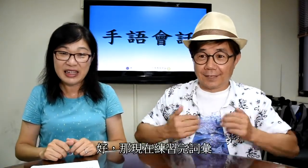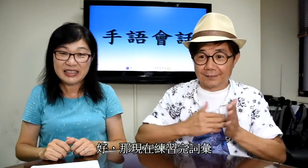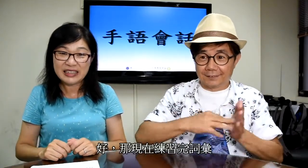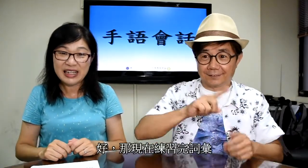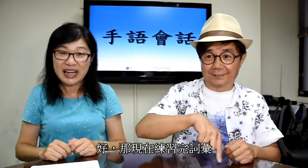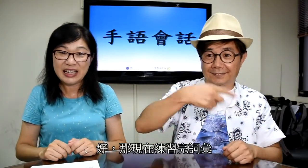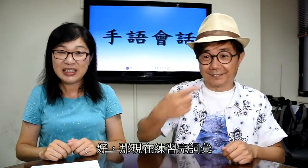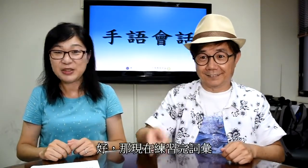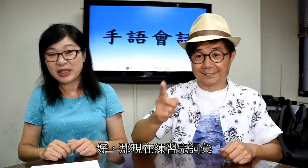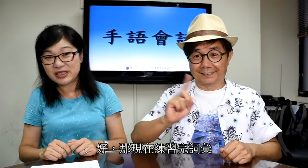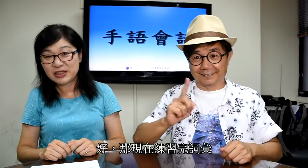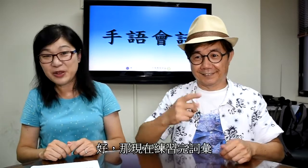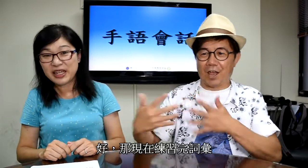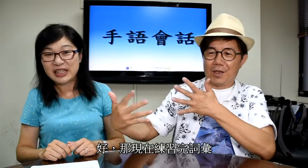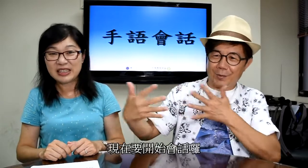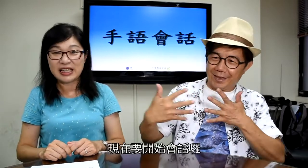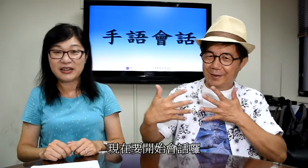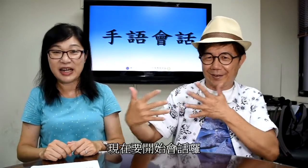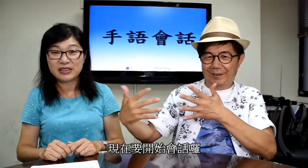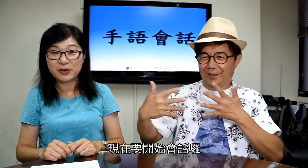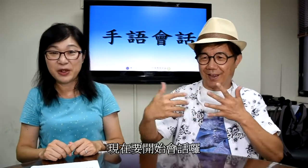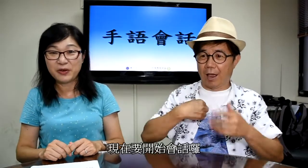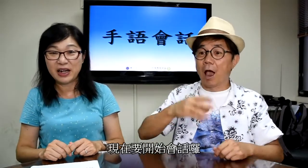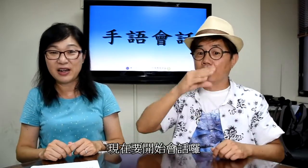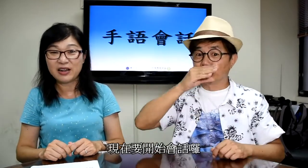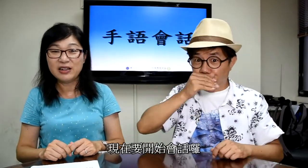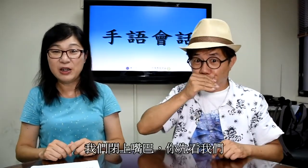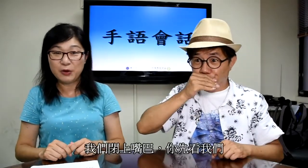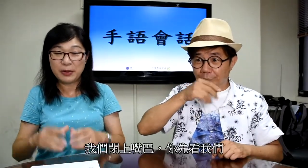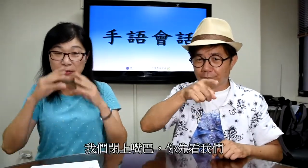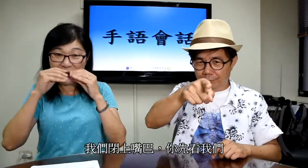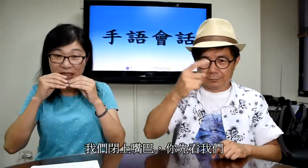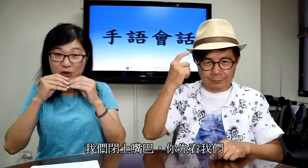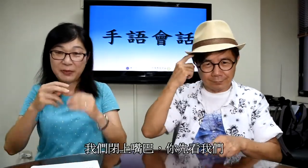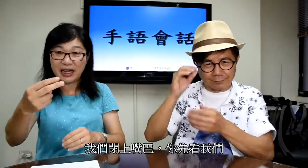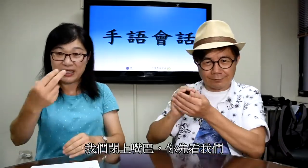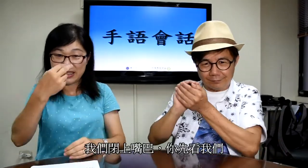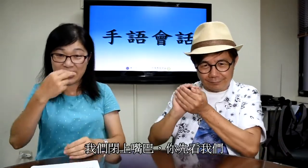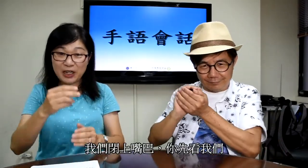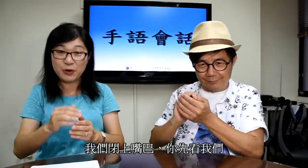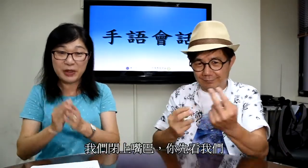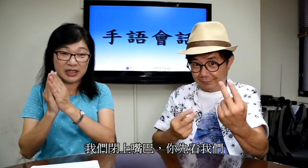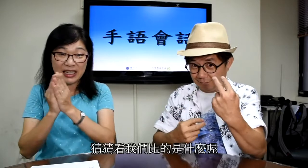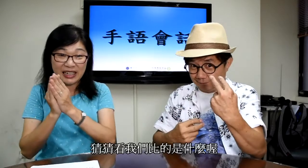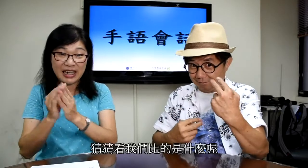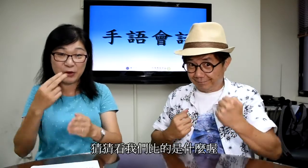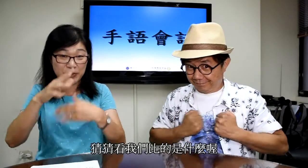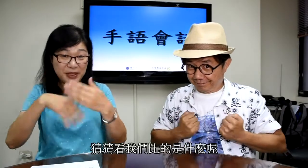现在练习完词汇，现在要开始绘画咯，我们闭上嘴巴，你先看，我们猜猜看我们比的是